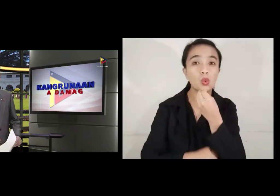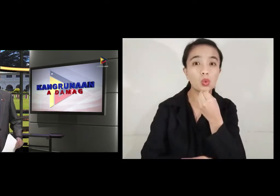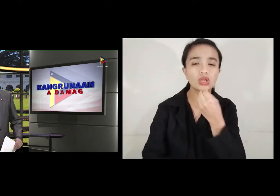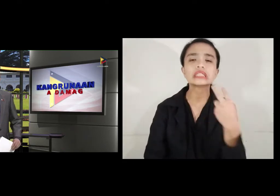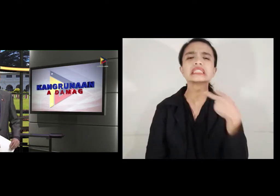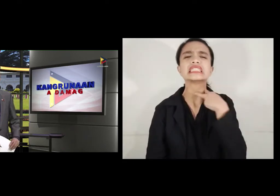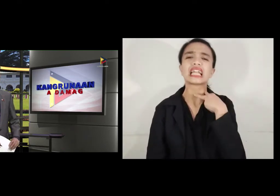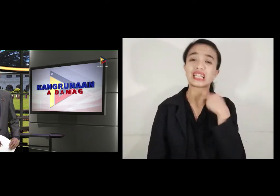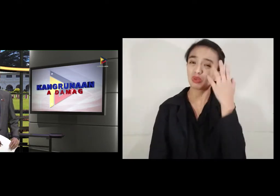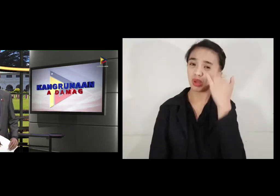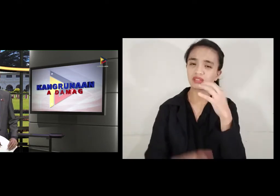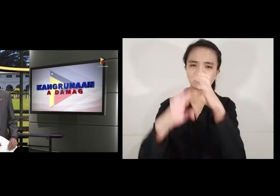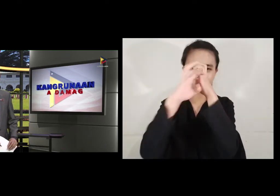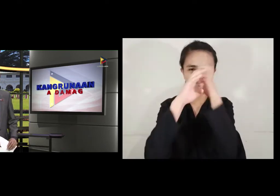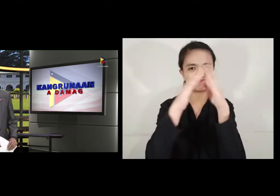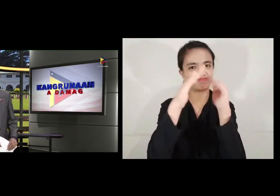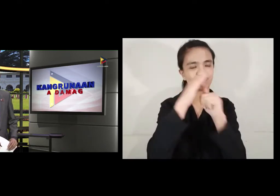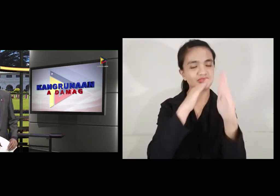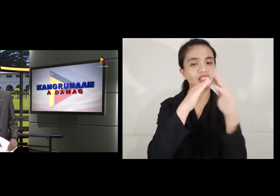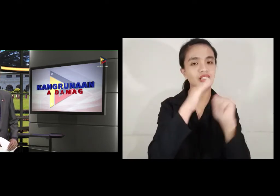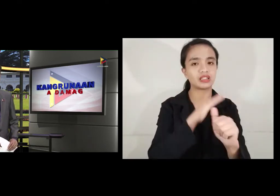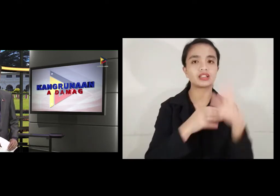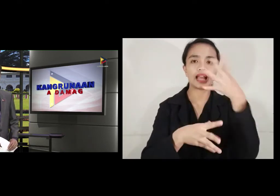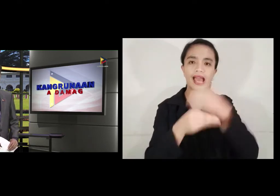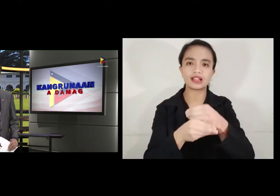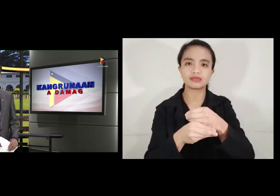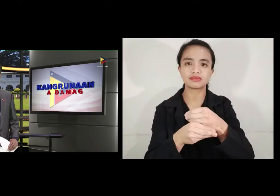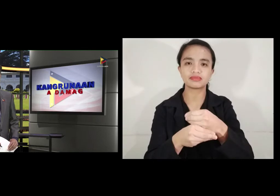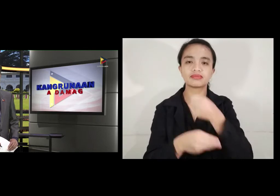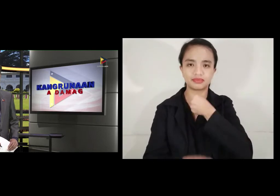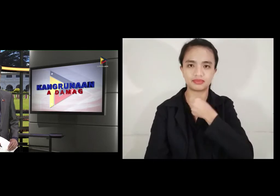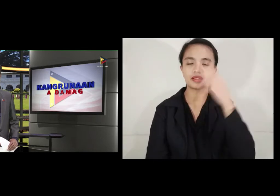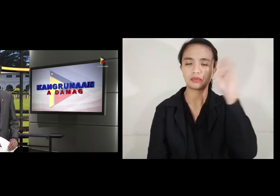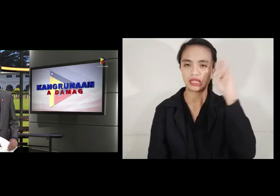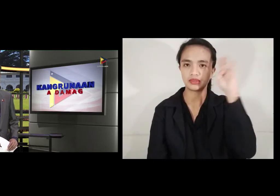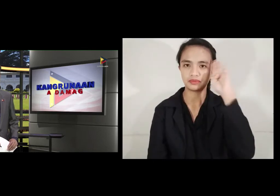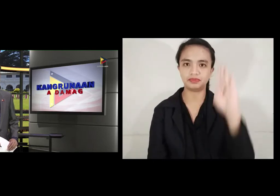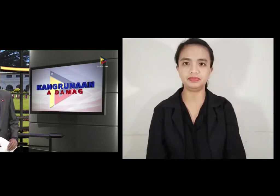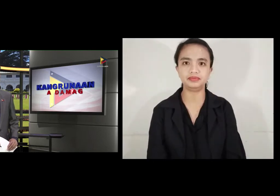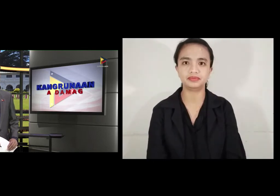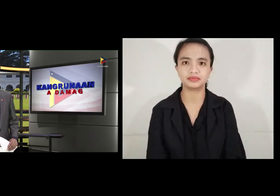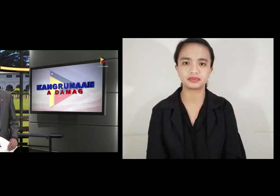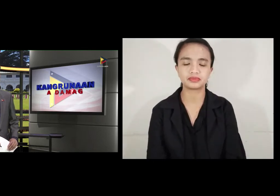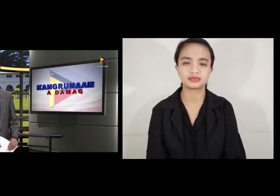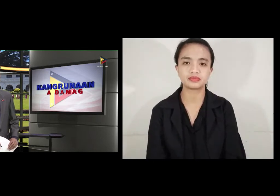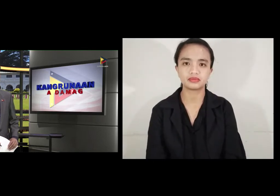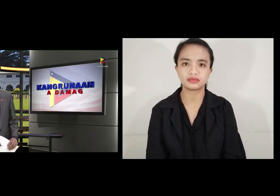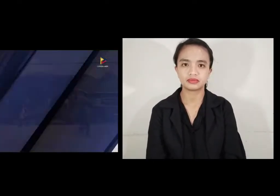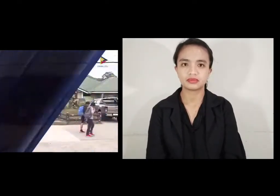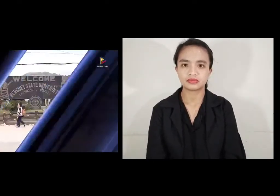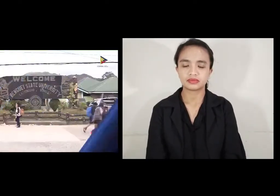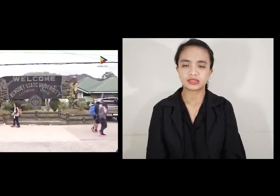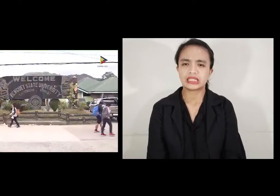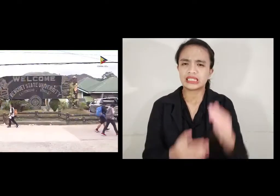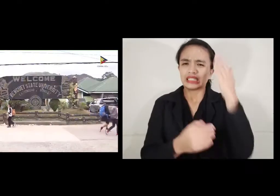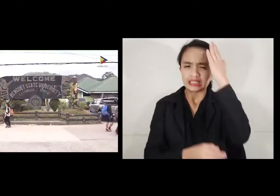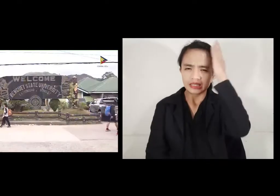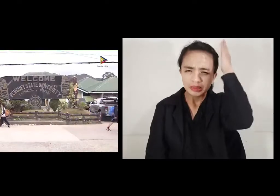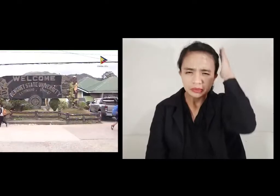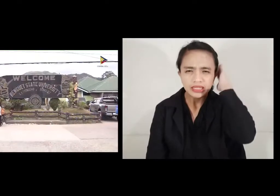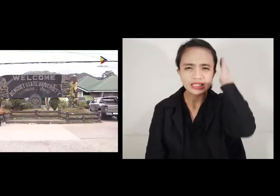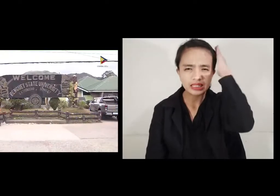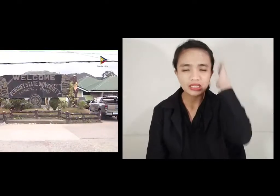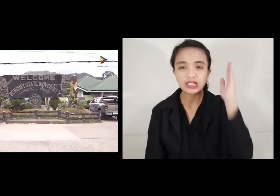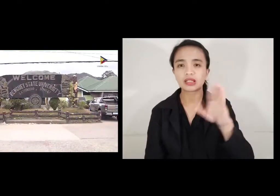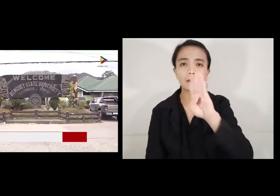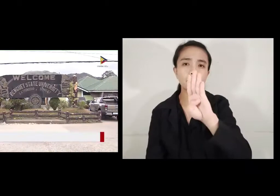nga na-stranded gapo iti enhanced community quarantine. Kanayunan a detalye paay ni Breves Bulsaw.